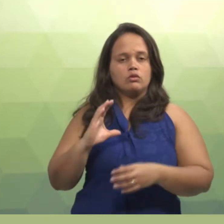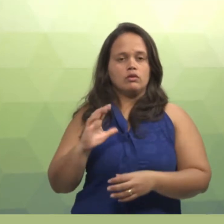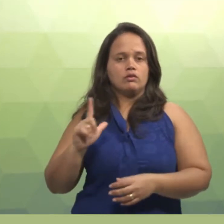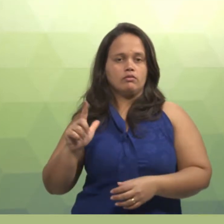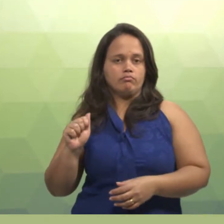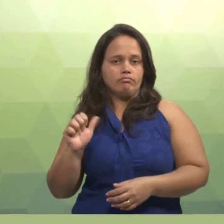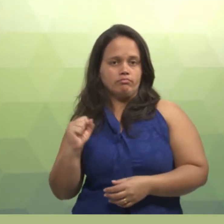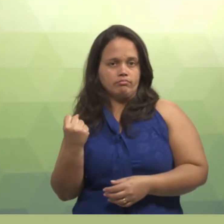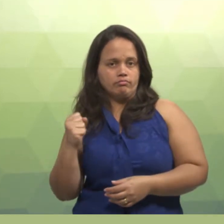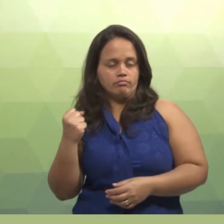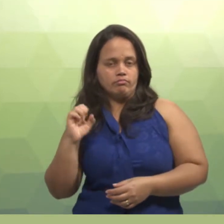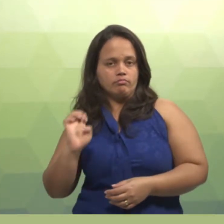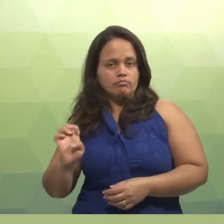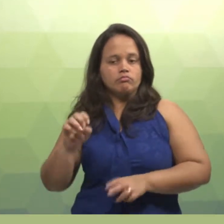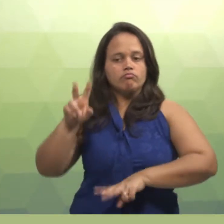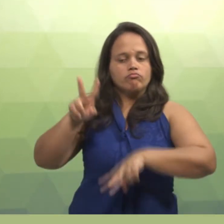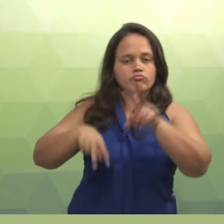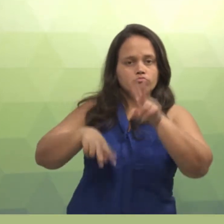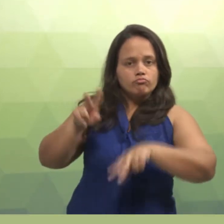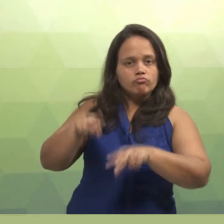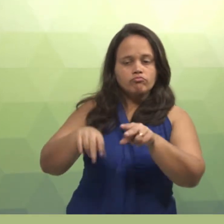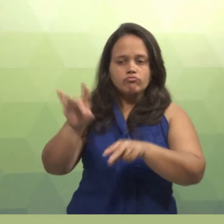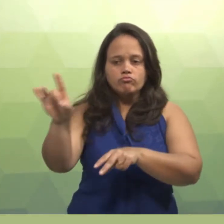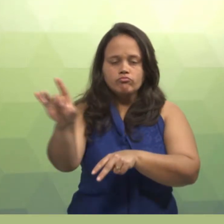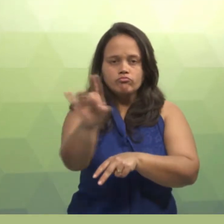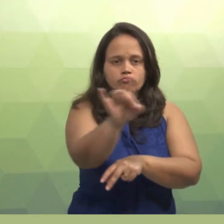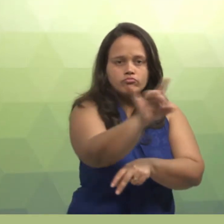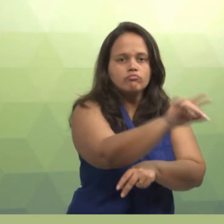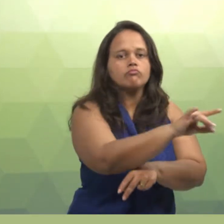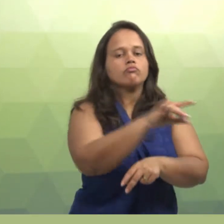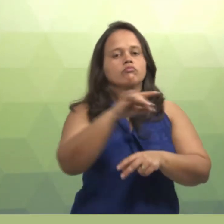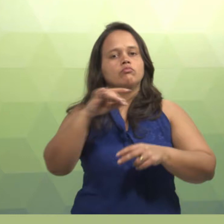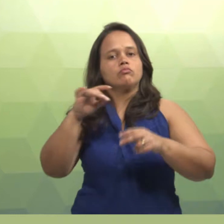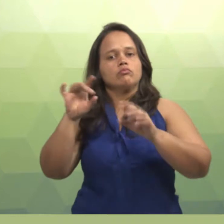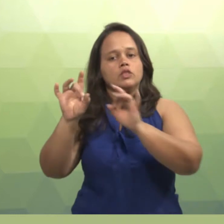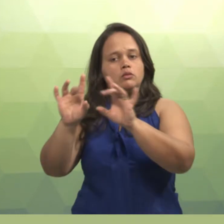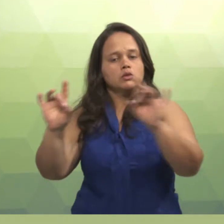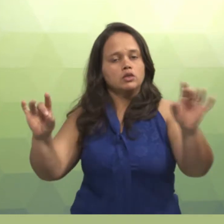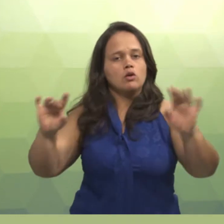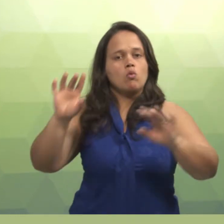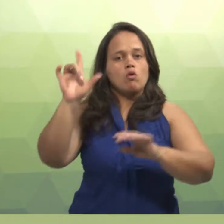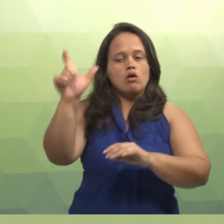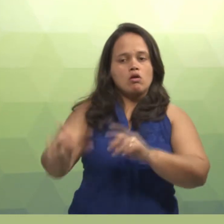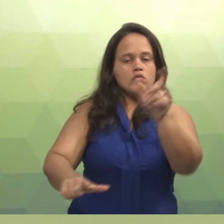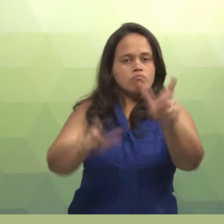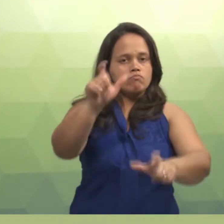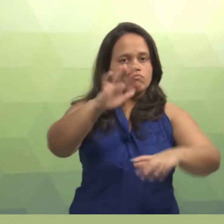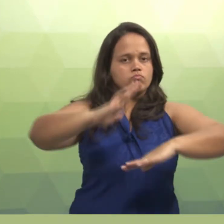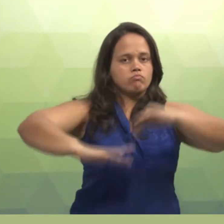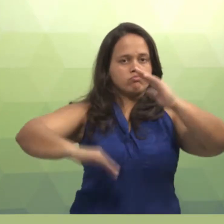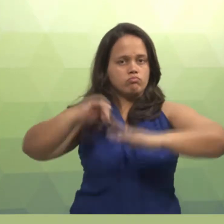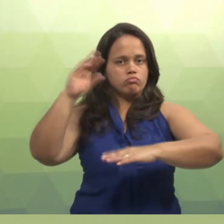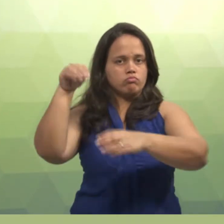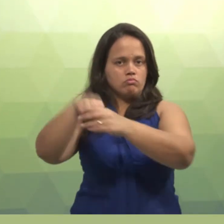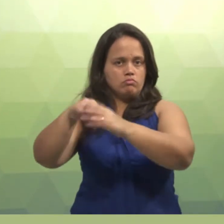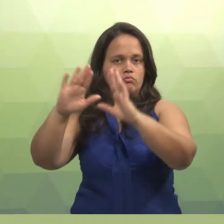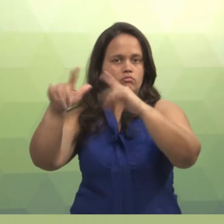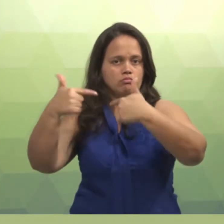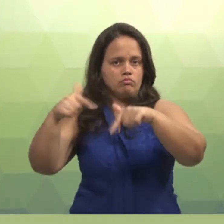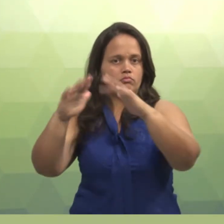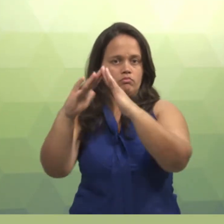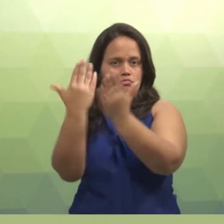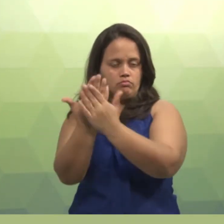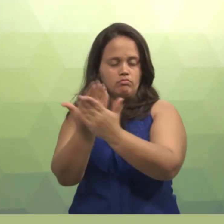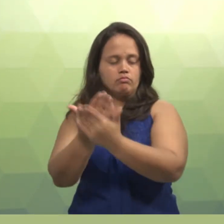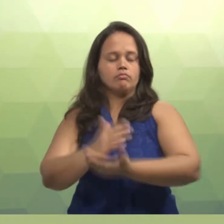seu projeto pedagógico, realiza conselhos de classe e faz avaliação individual e especial de todos os